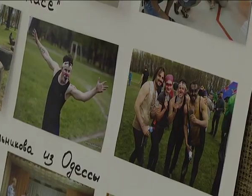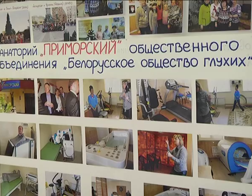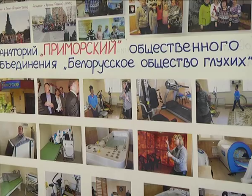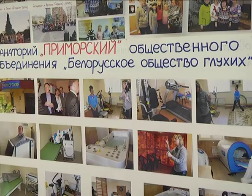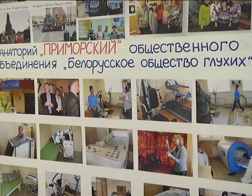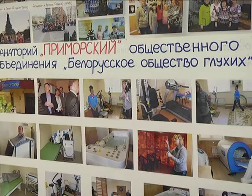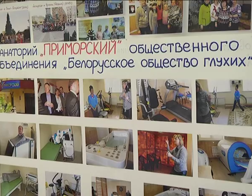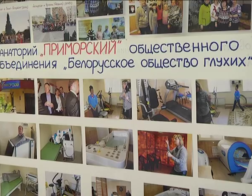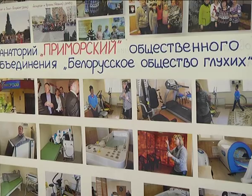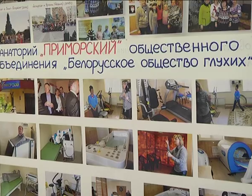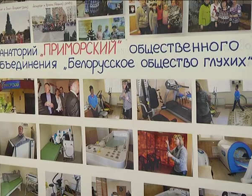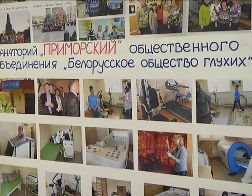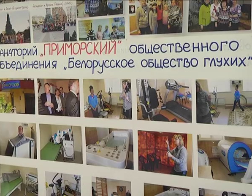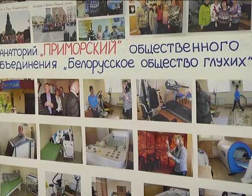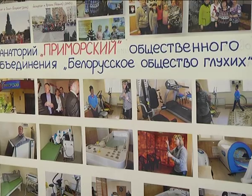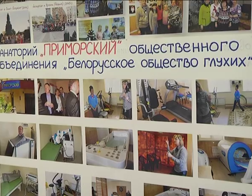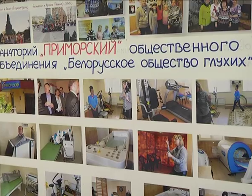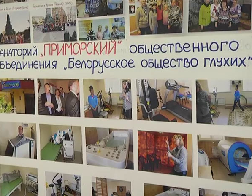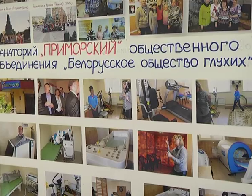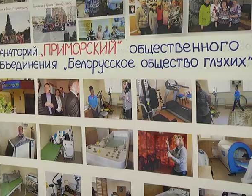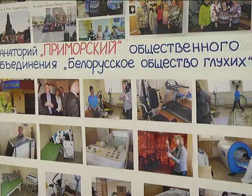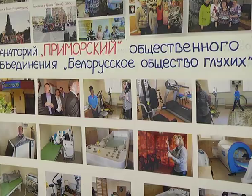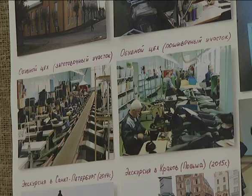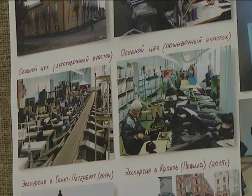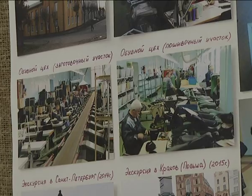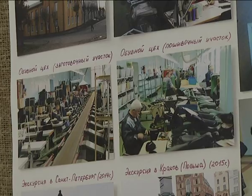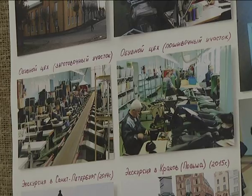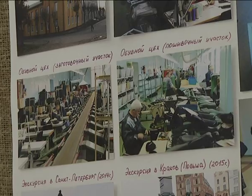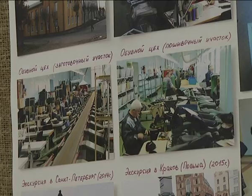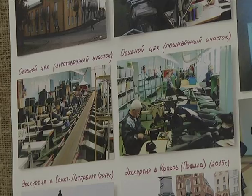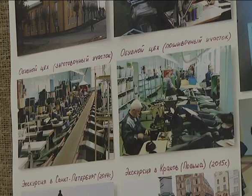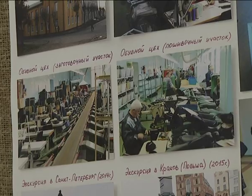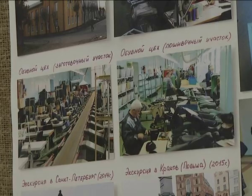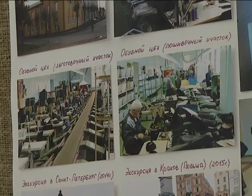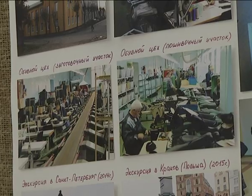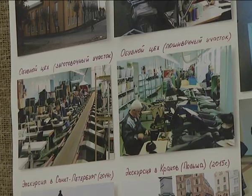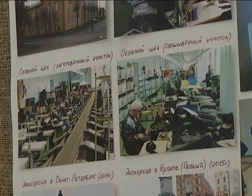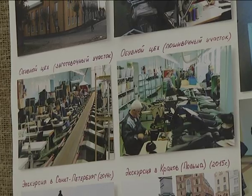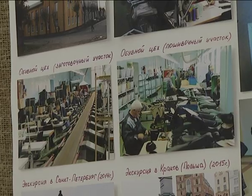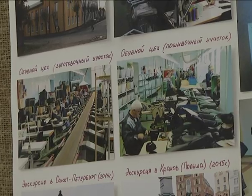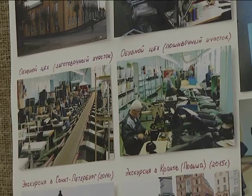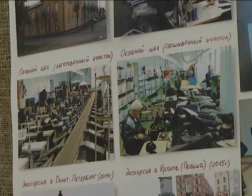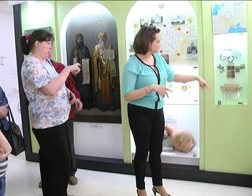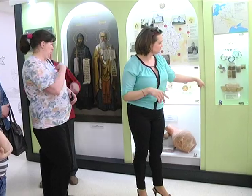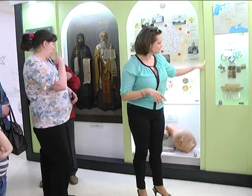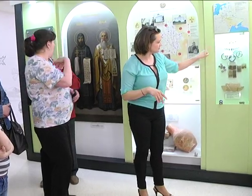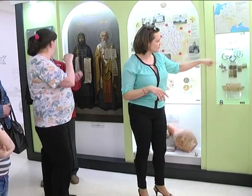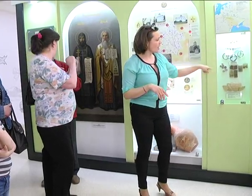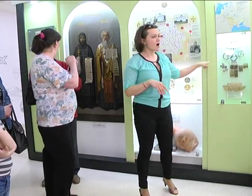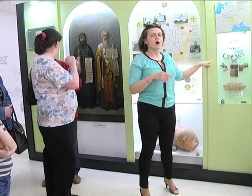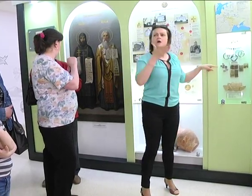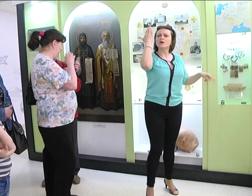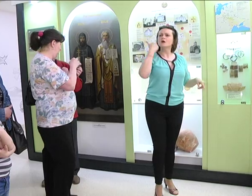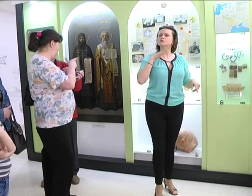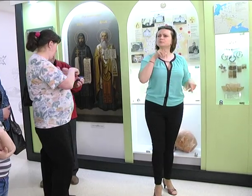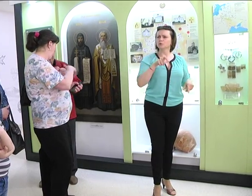так, чтобы люди, имеющие проблемы со здоровьем, не чувствовали себя в чем-то ущемленными, чтобы они полноценно развивались вне зависимости от внешних обстоятельств?